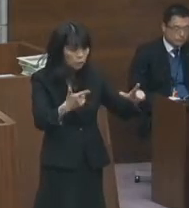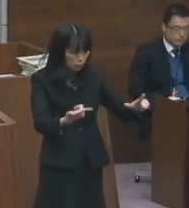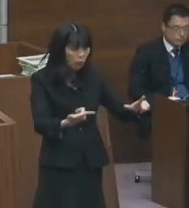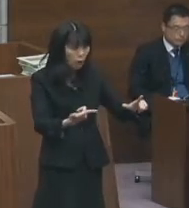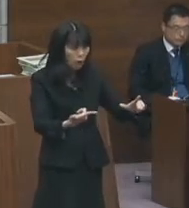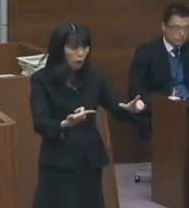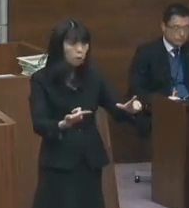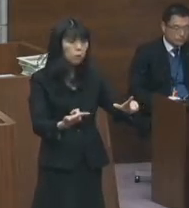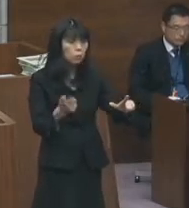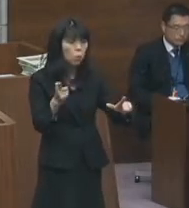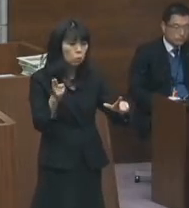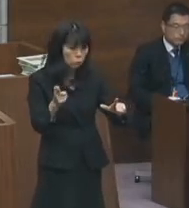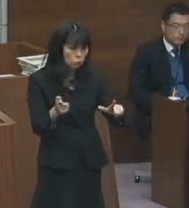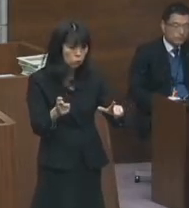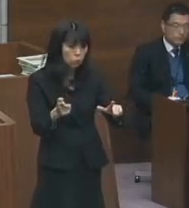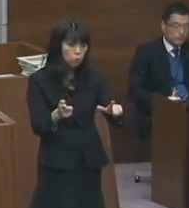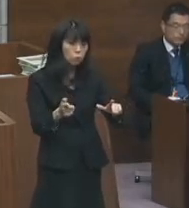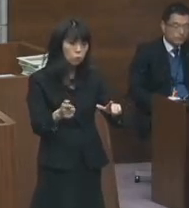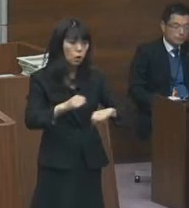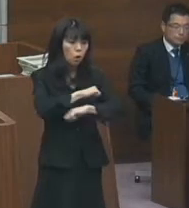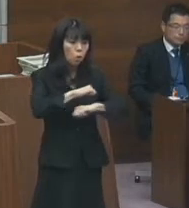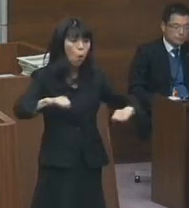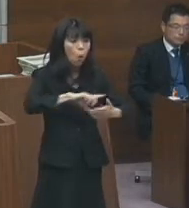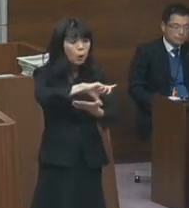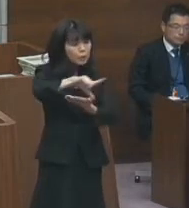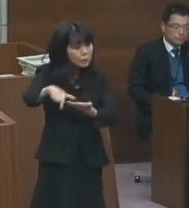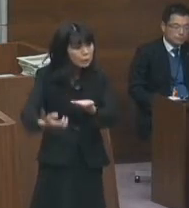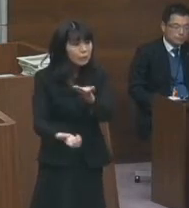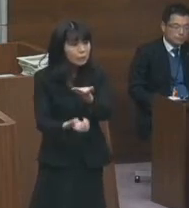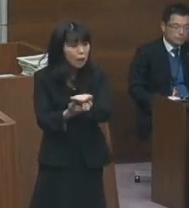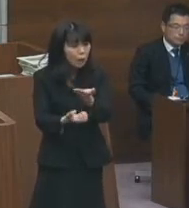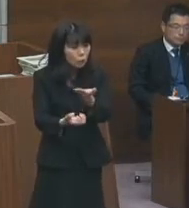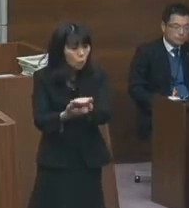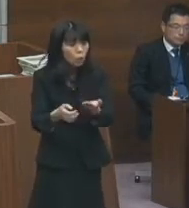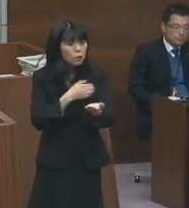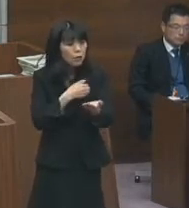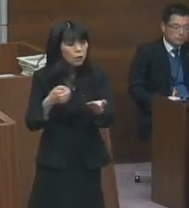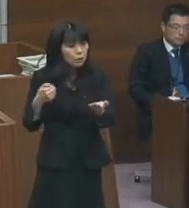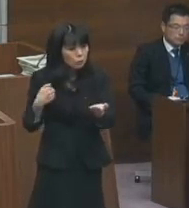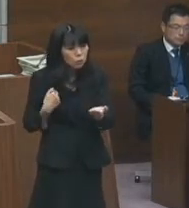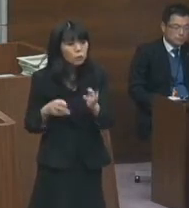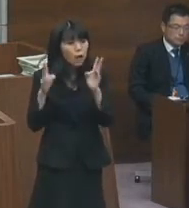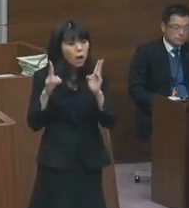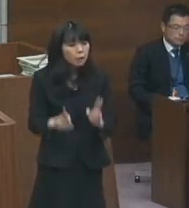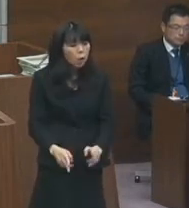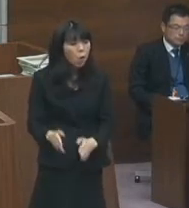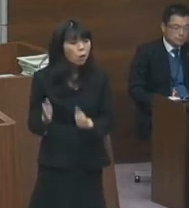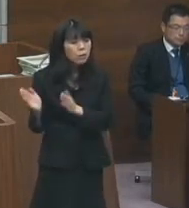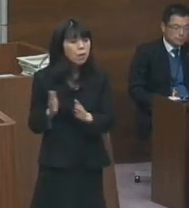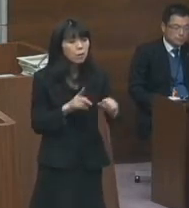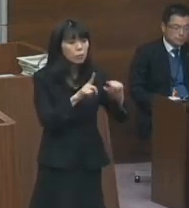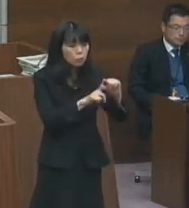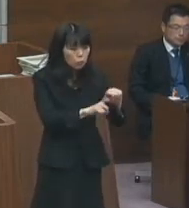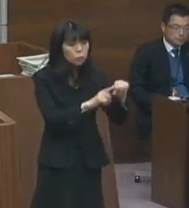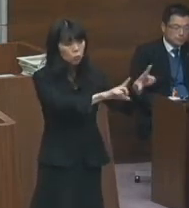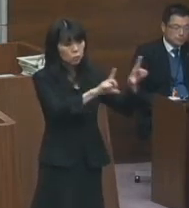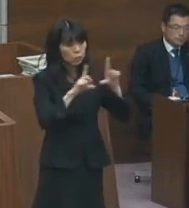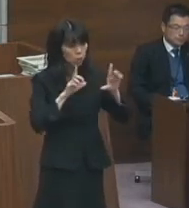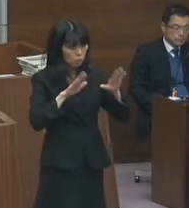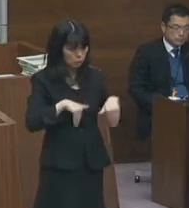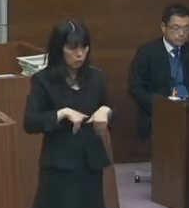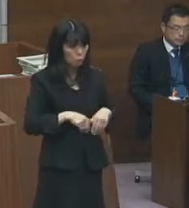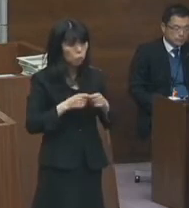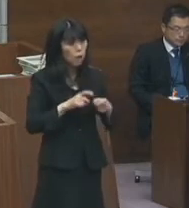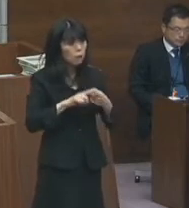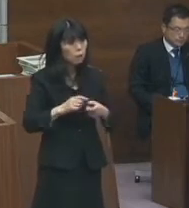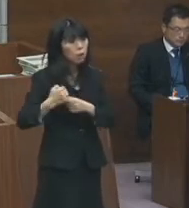時通知を求めている広域仮想を実質的に行える体制を整備しているとの回答を得ております。具体